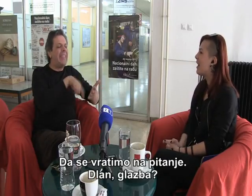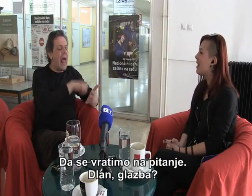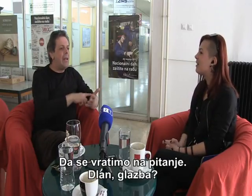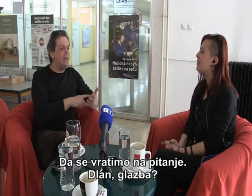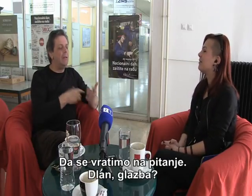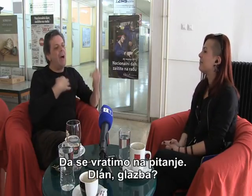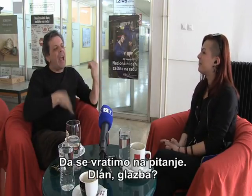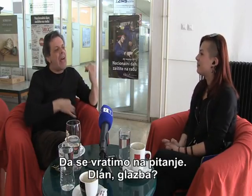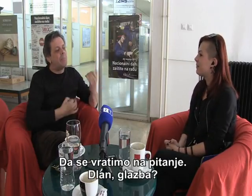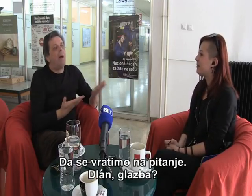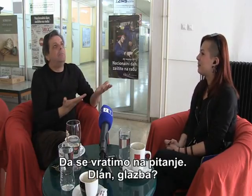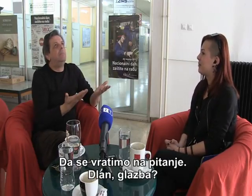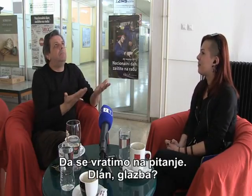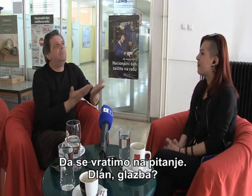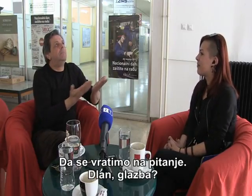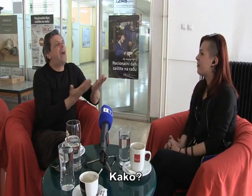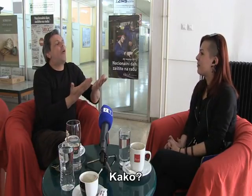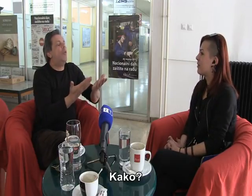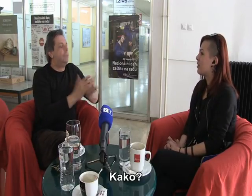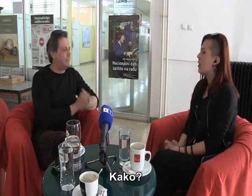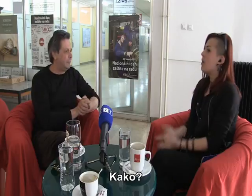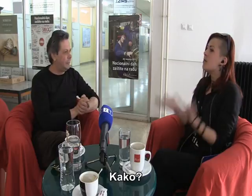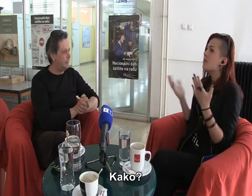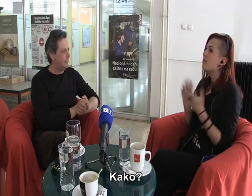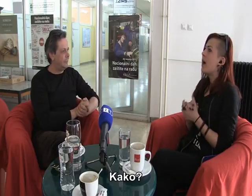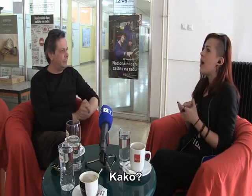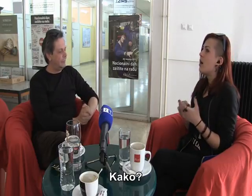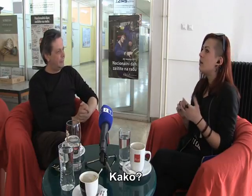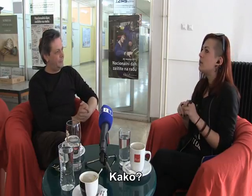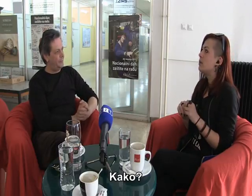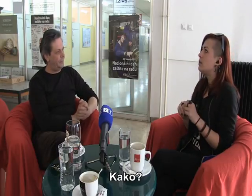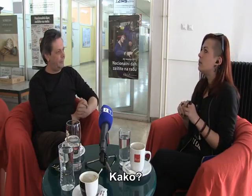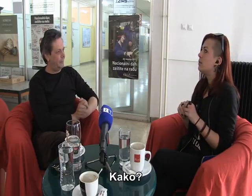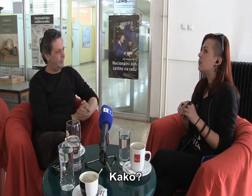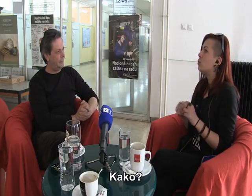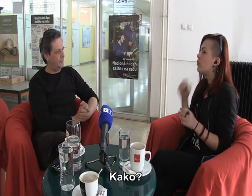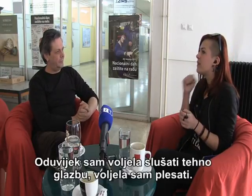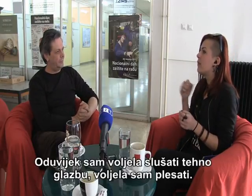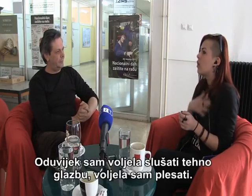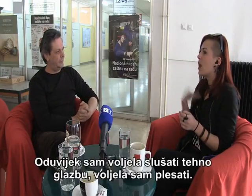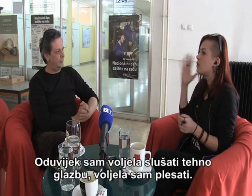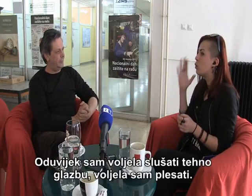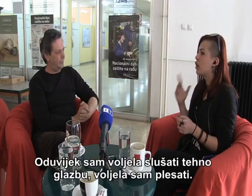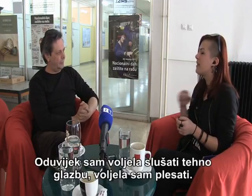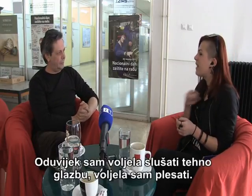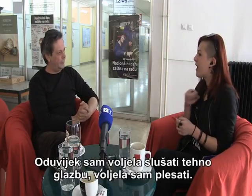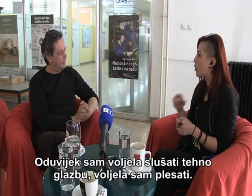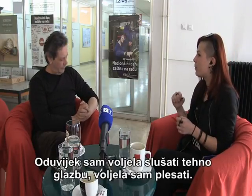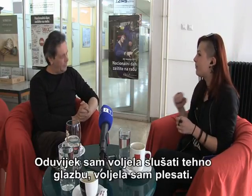Dlan, glazba. Kako? Pa, od uvijek sam voljela slušati tehno,